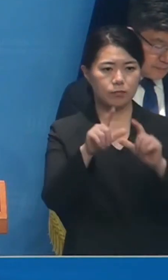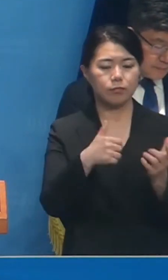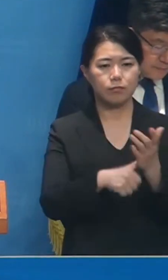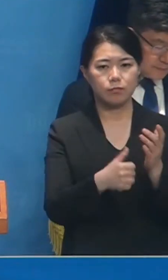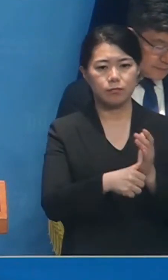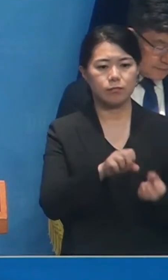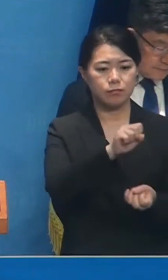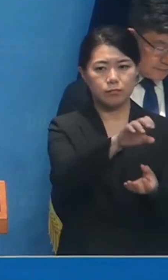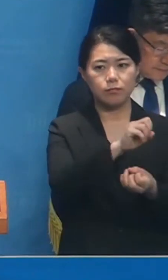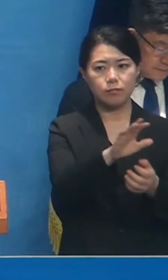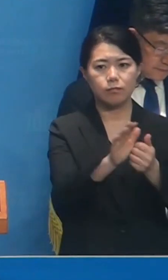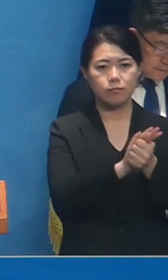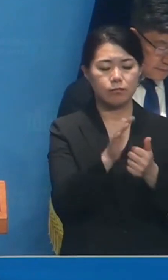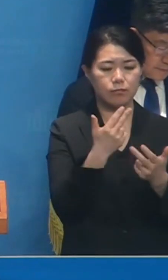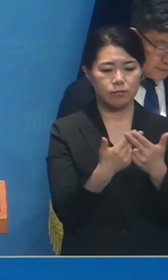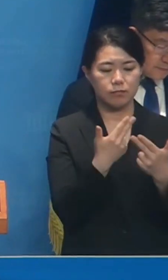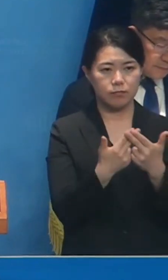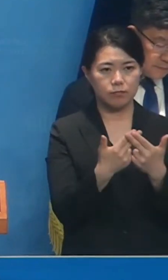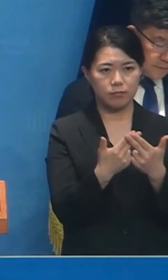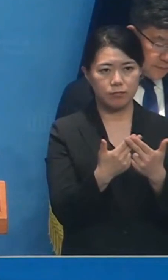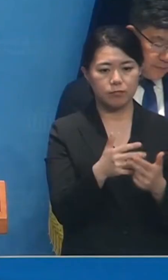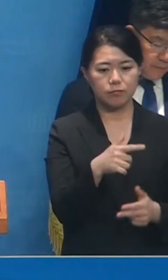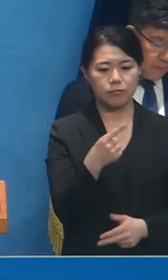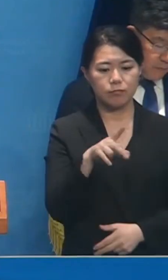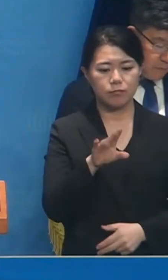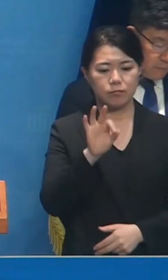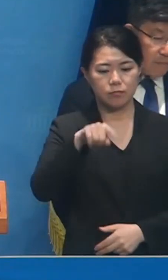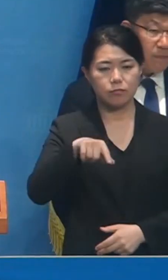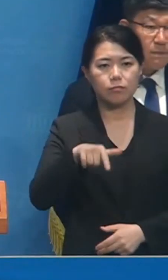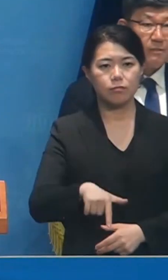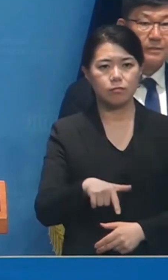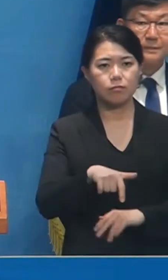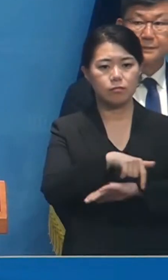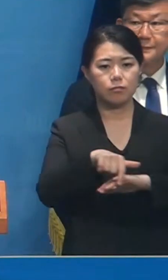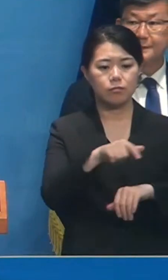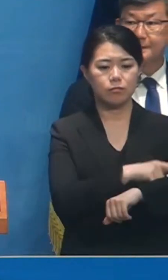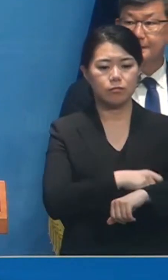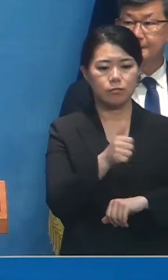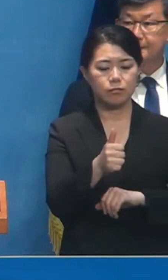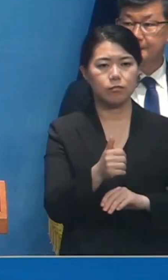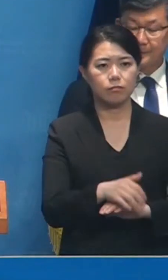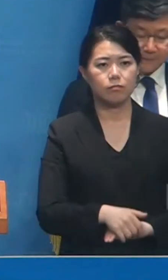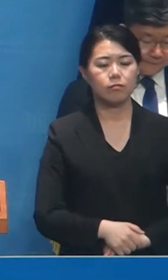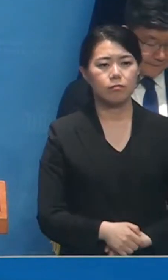생활물류 택배서비스협회 노정욱 기획이사님 모셨습니다.